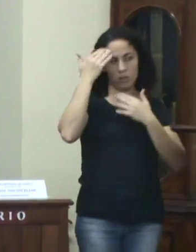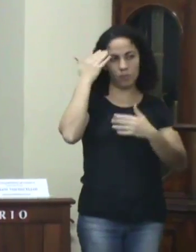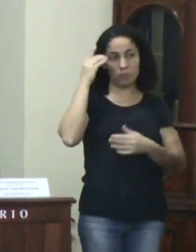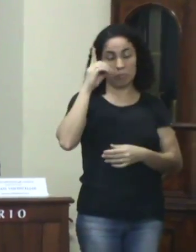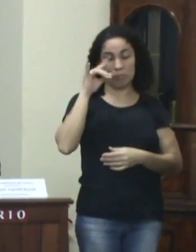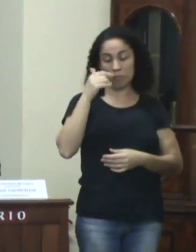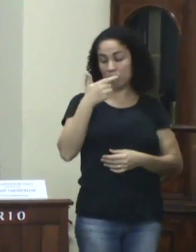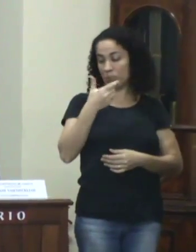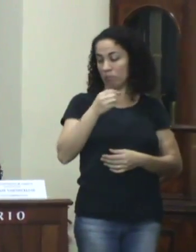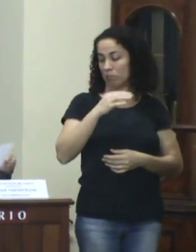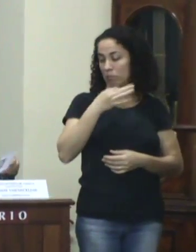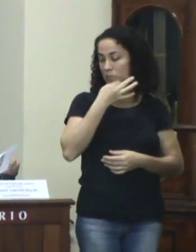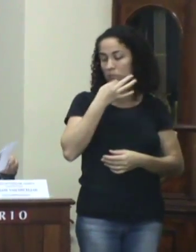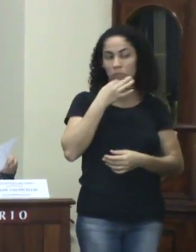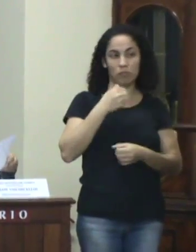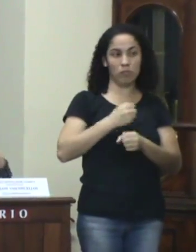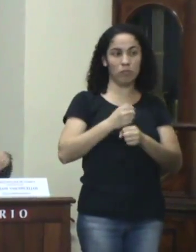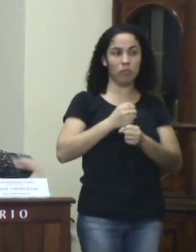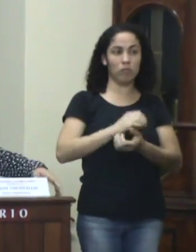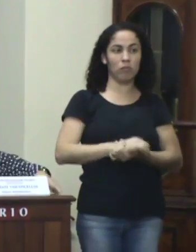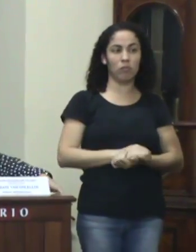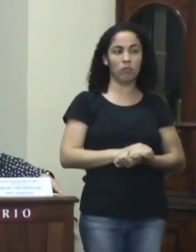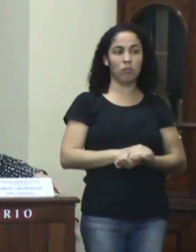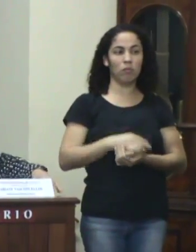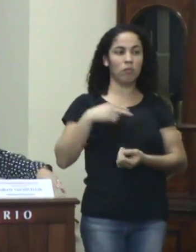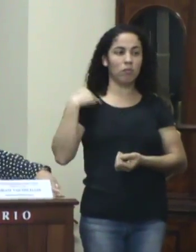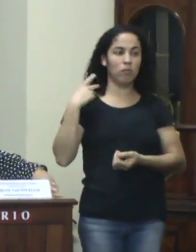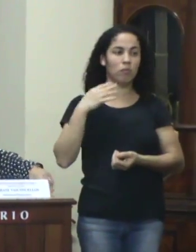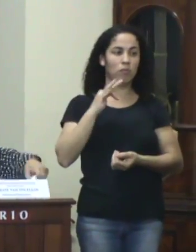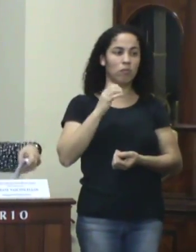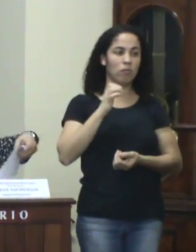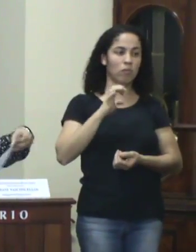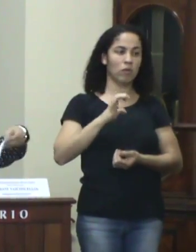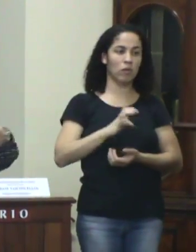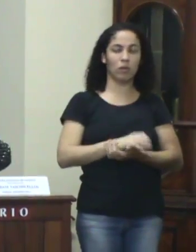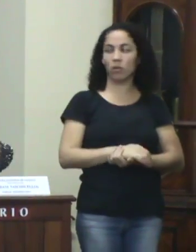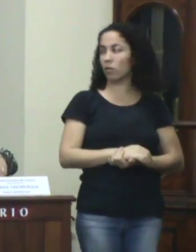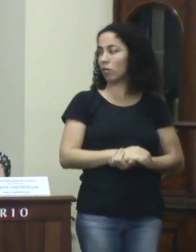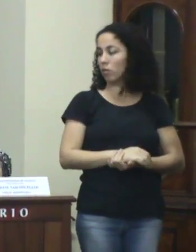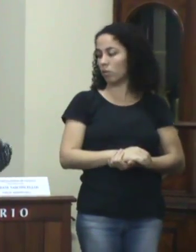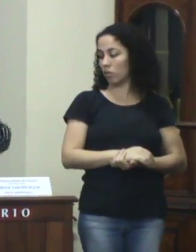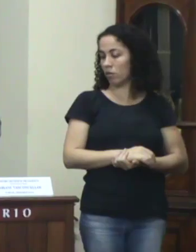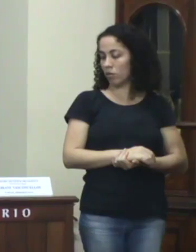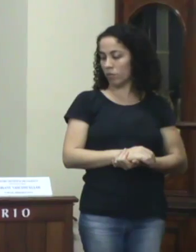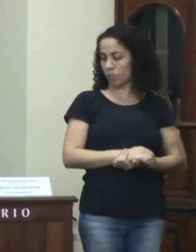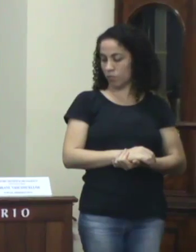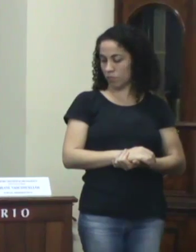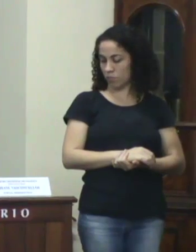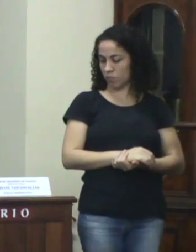sessões, 20 de setembro de 2018, vereadora Fabiana Vasconcelos.